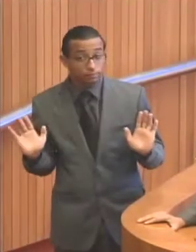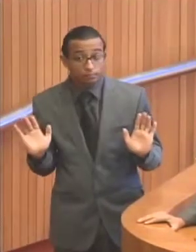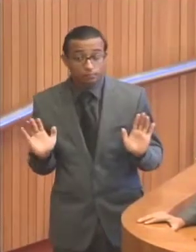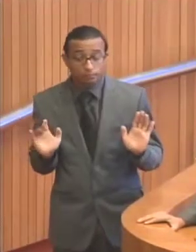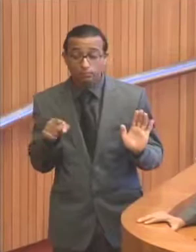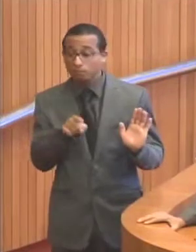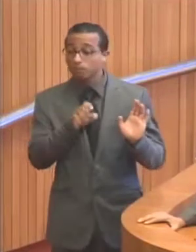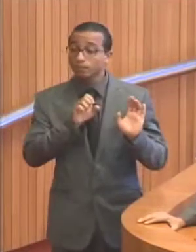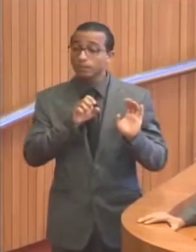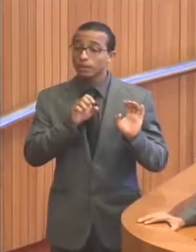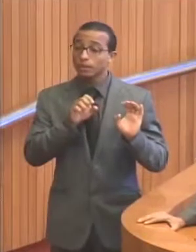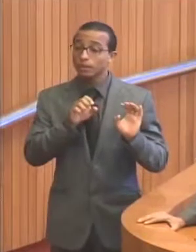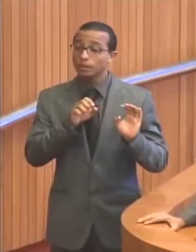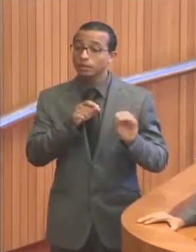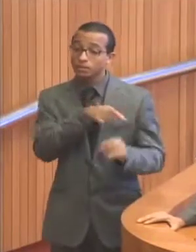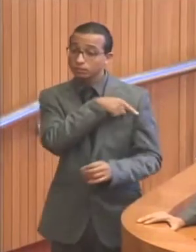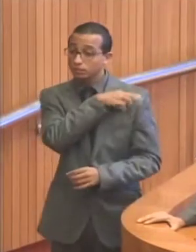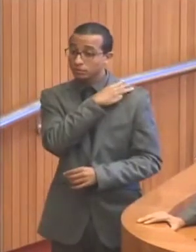Para o ensino médio.